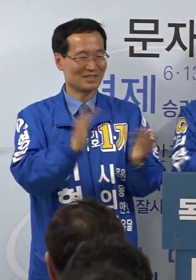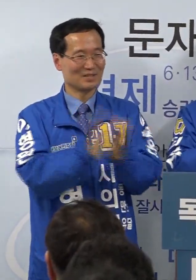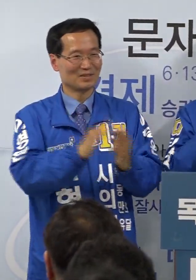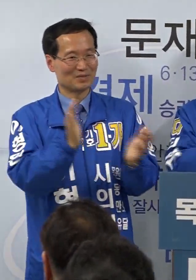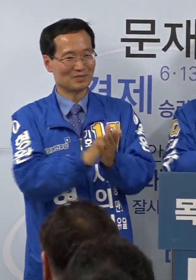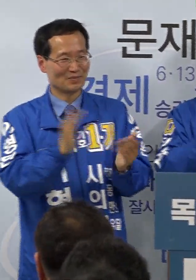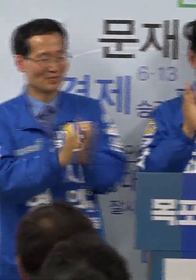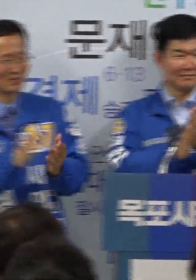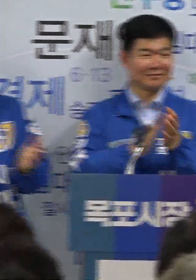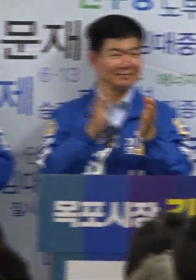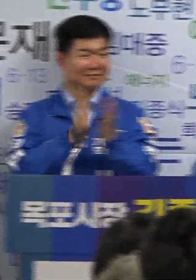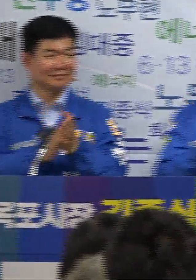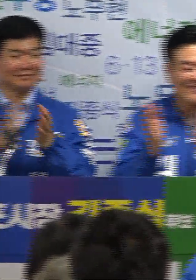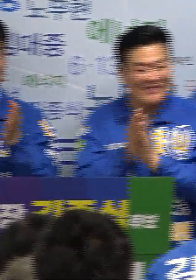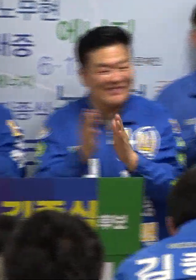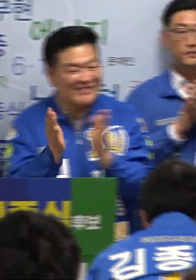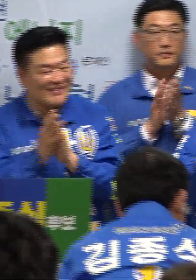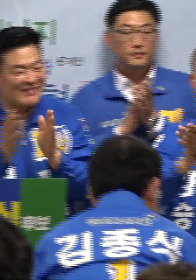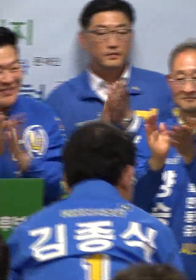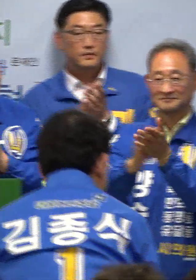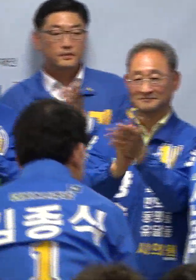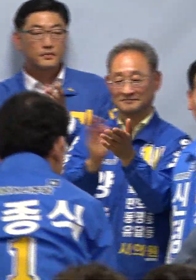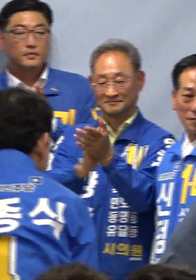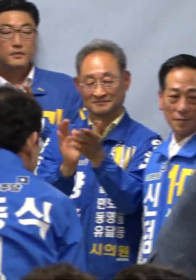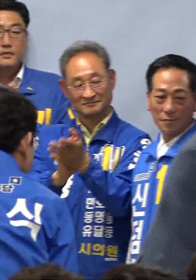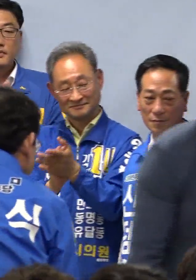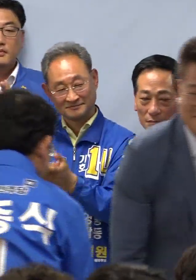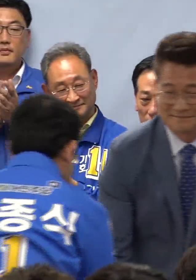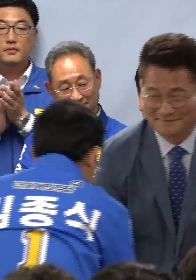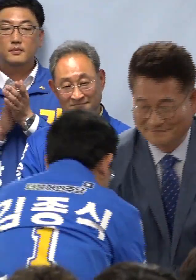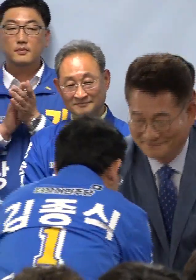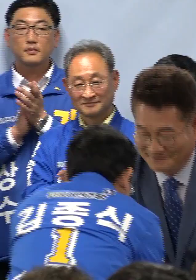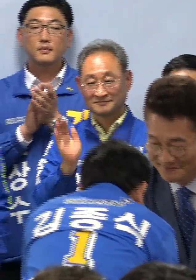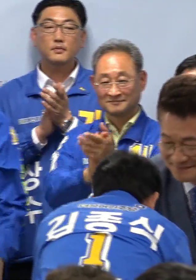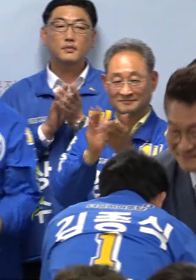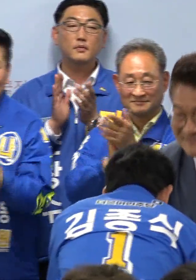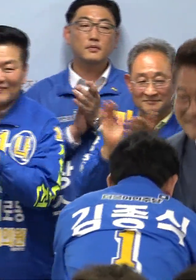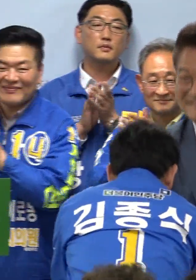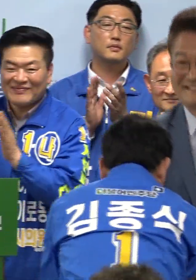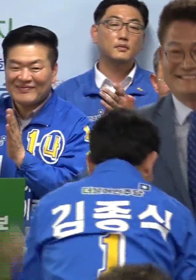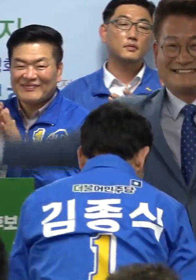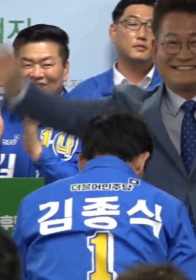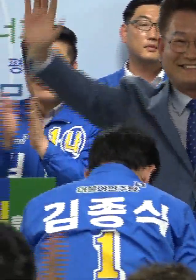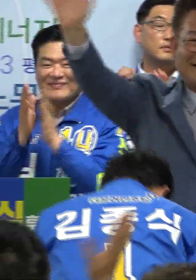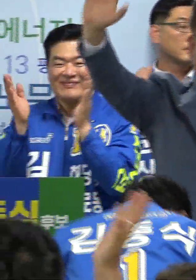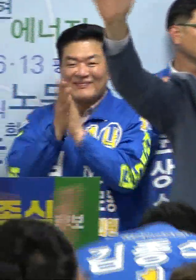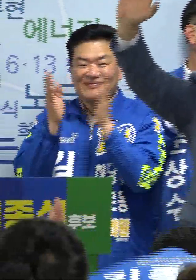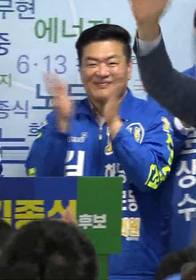장경수장을 경임한 송경길 의원님께 다시 한번 큰 박수 부탁드립니다.